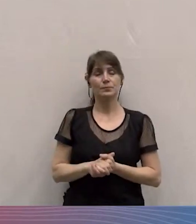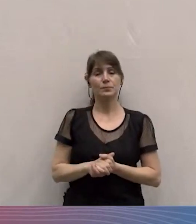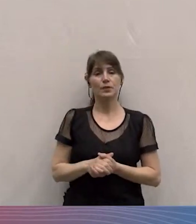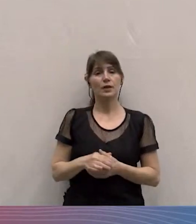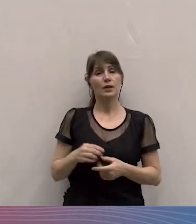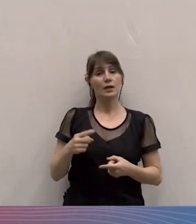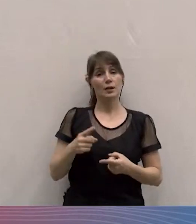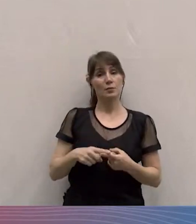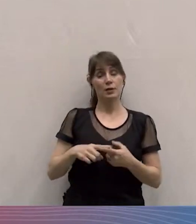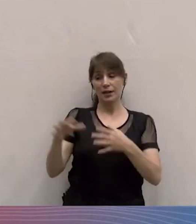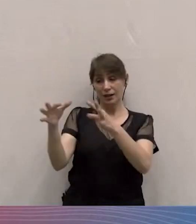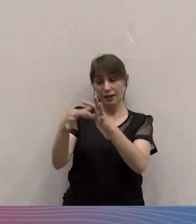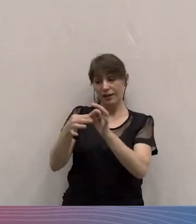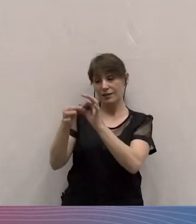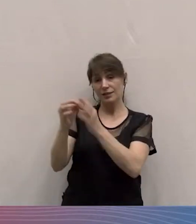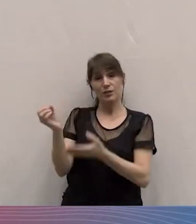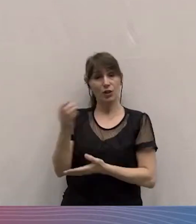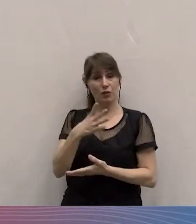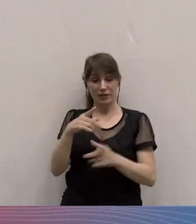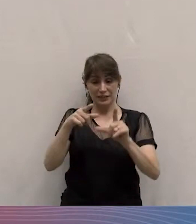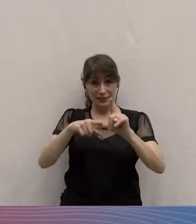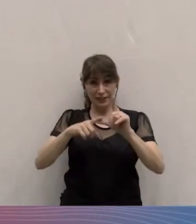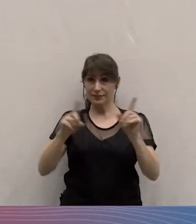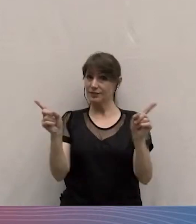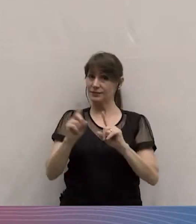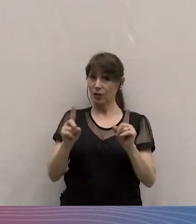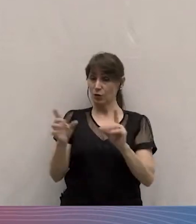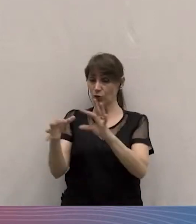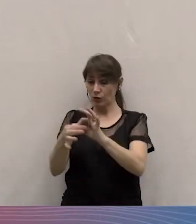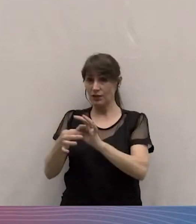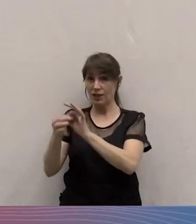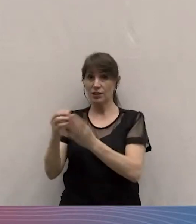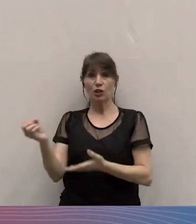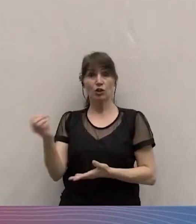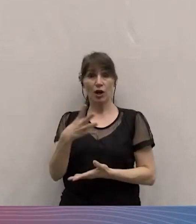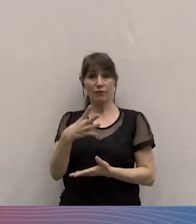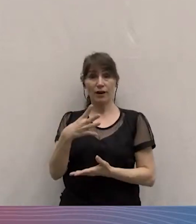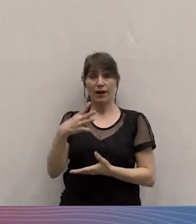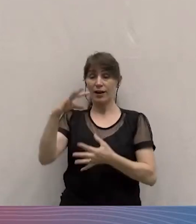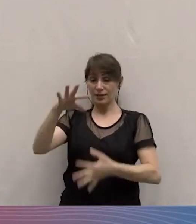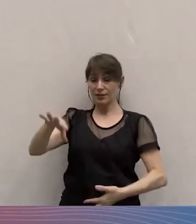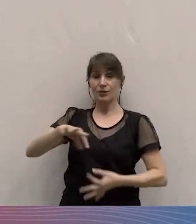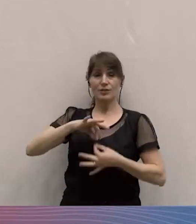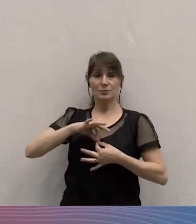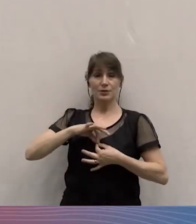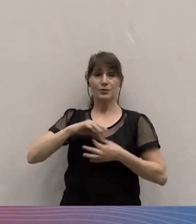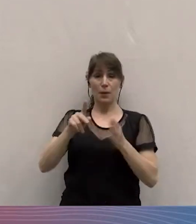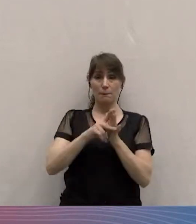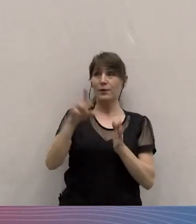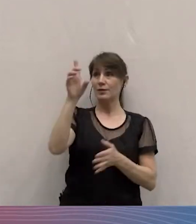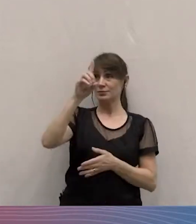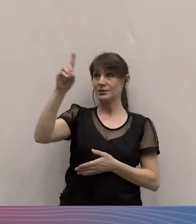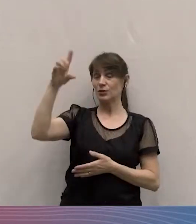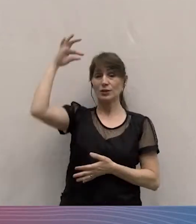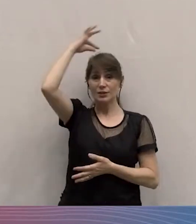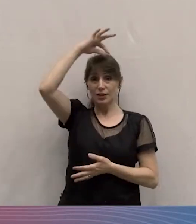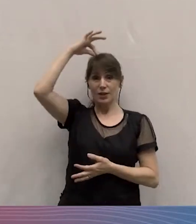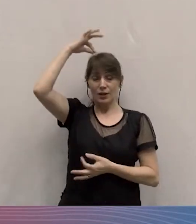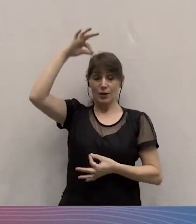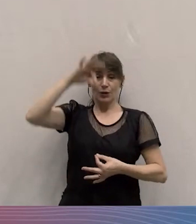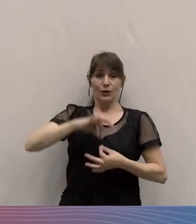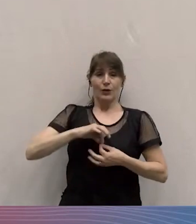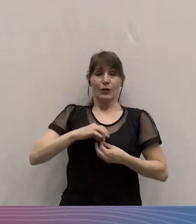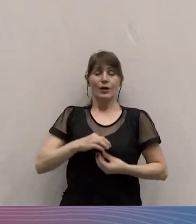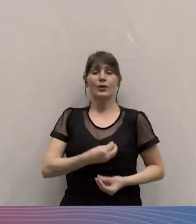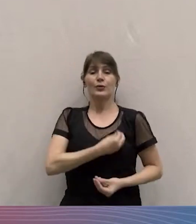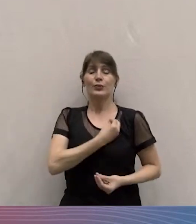Porque a nova aliança não é da letra, mas do Espírito. Porque a letra mata, mas o Espírito dá